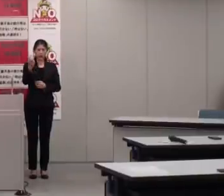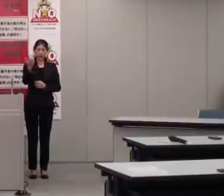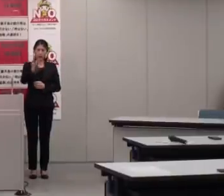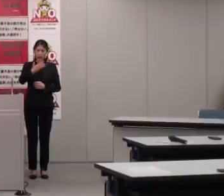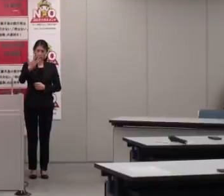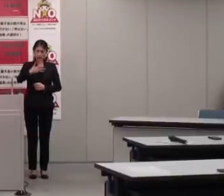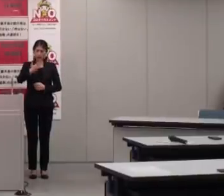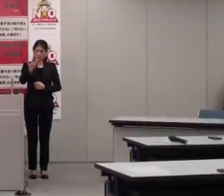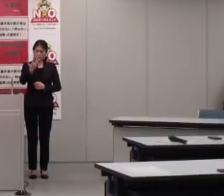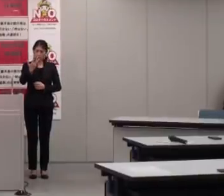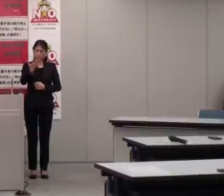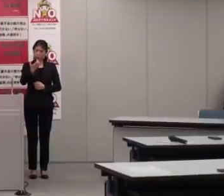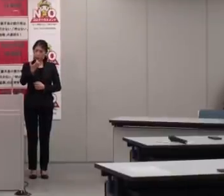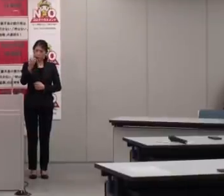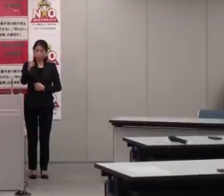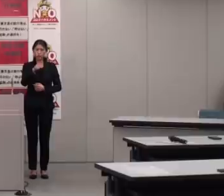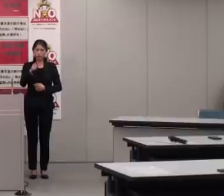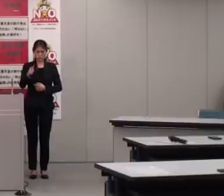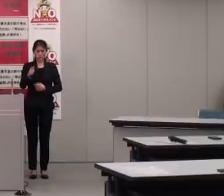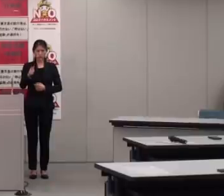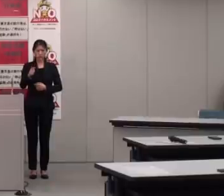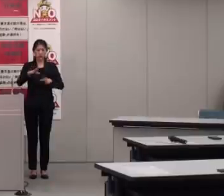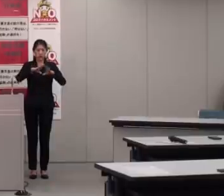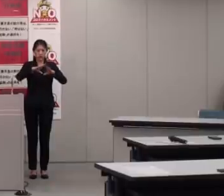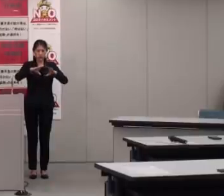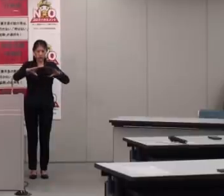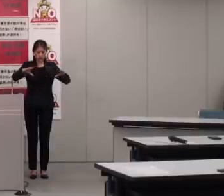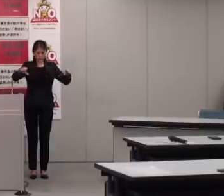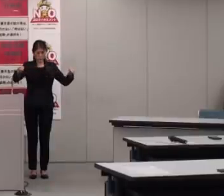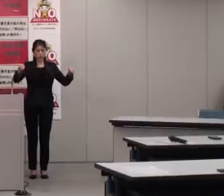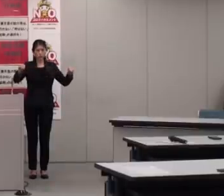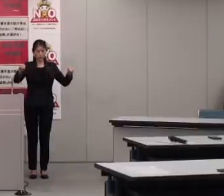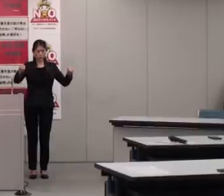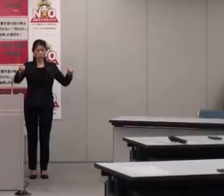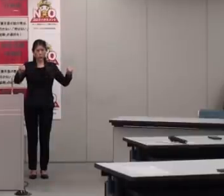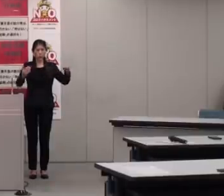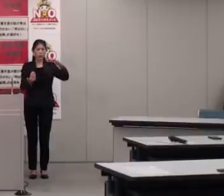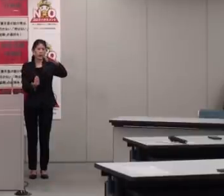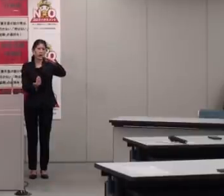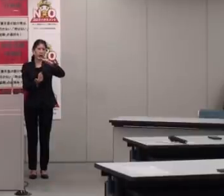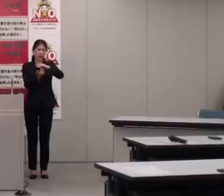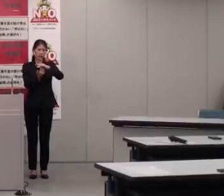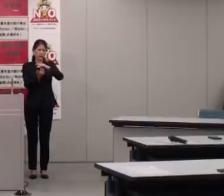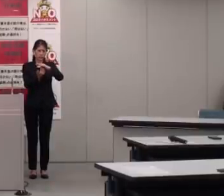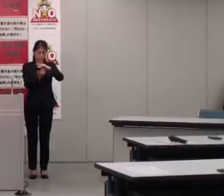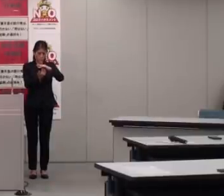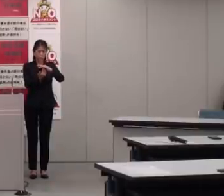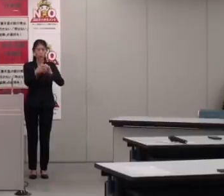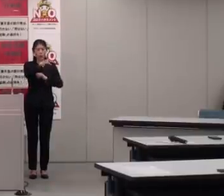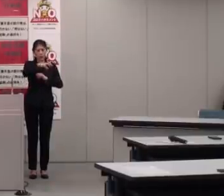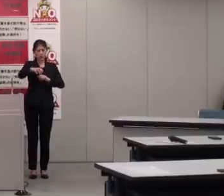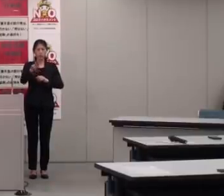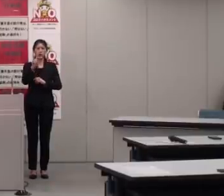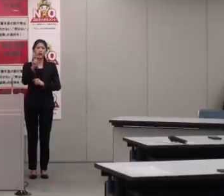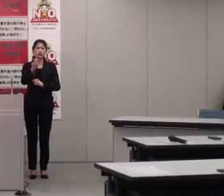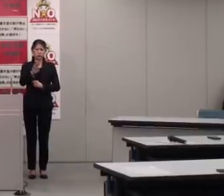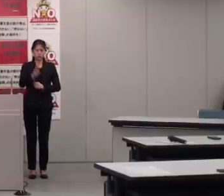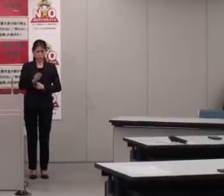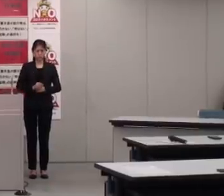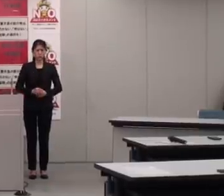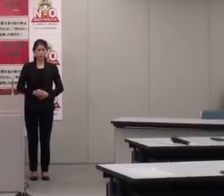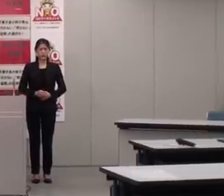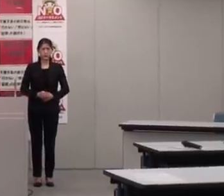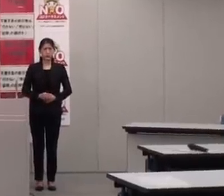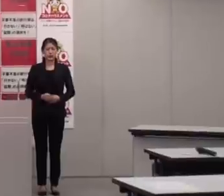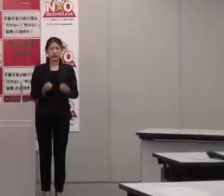8889人が確認され、全国20の府県で最多となるなど、新型コロナウイルスの